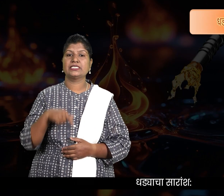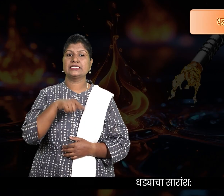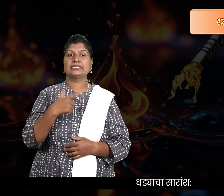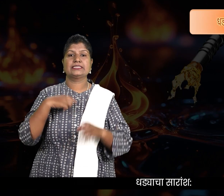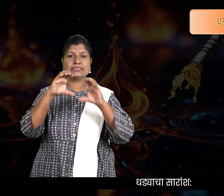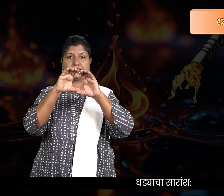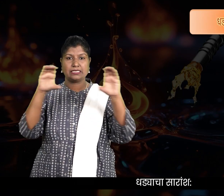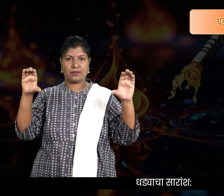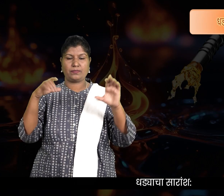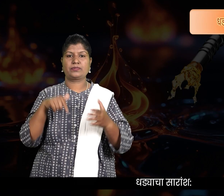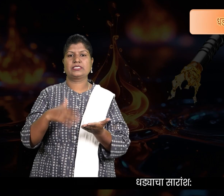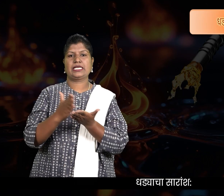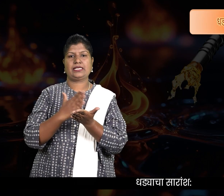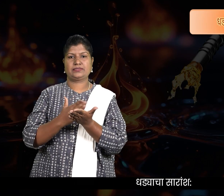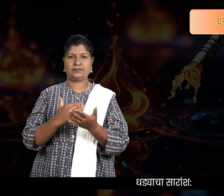धड्याचा सारांश.